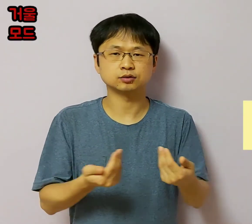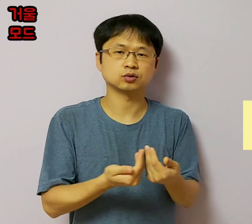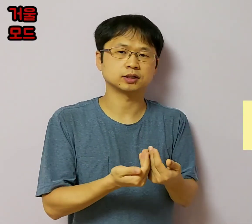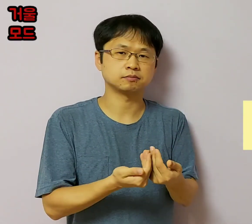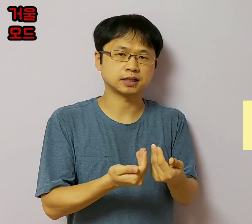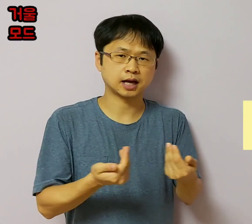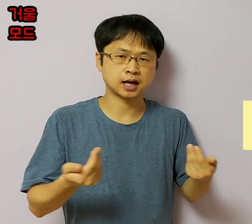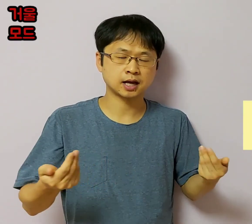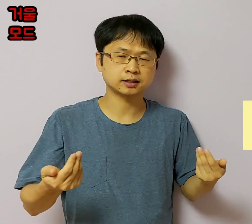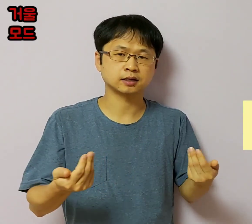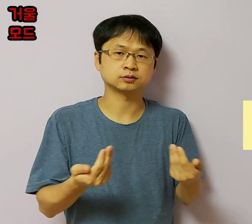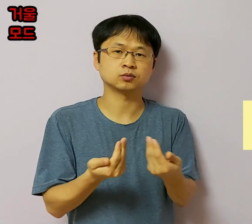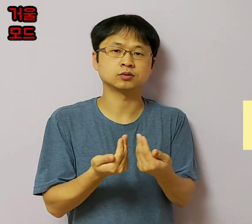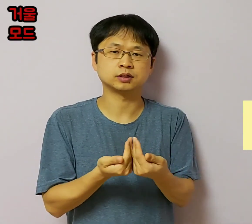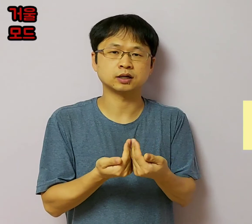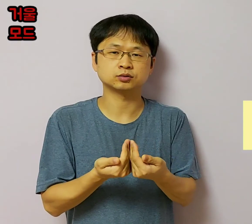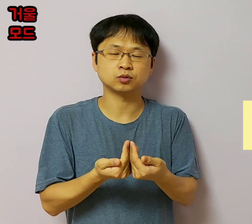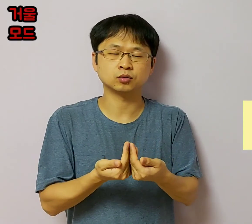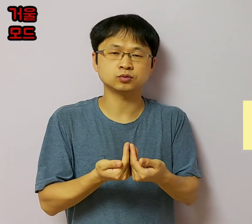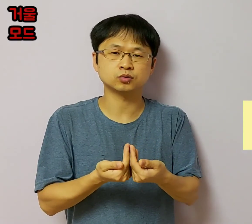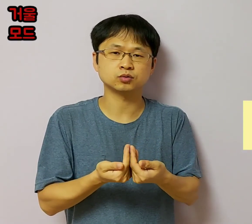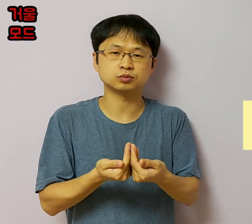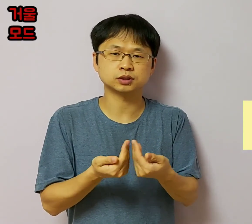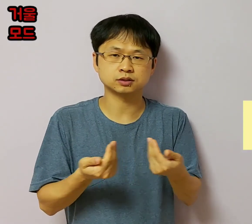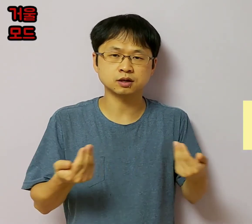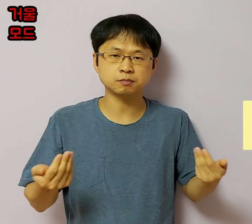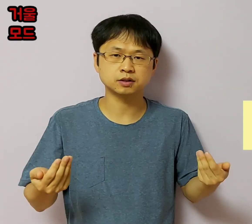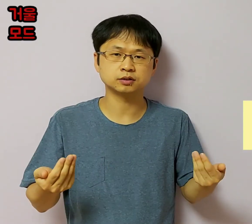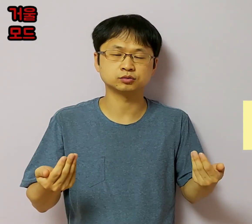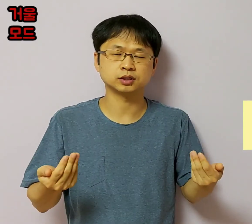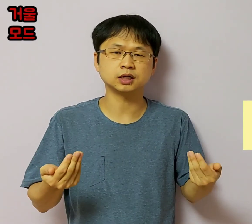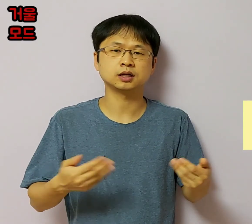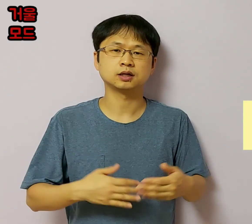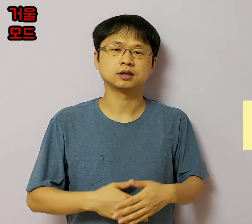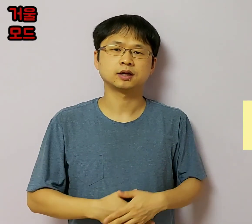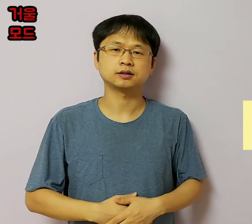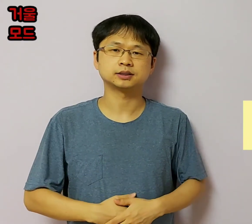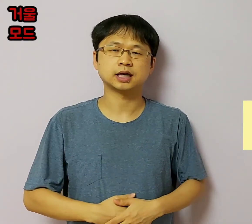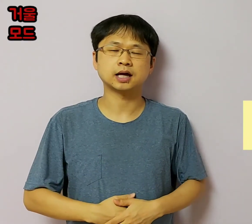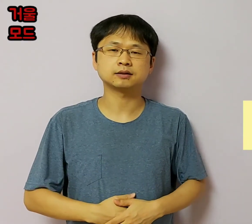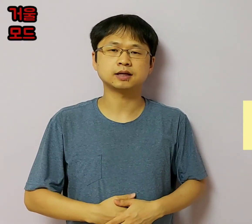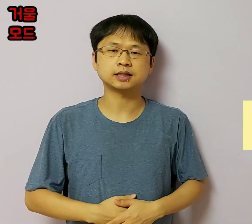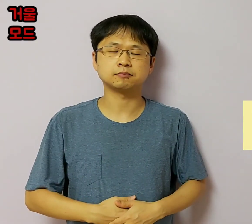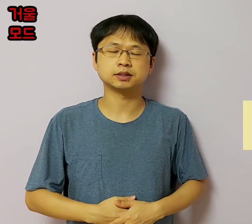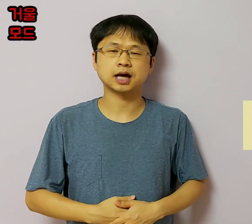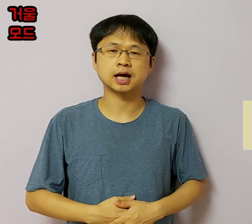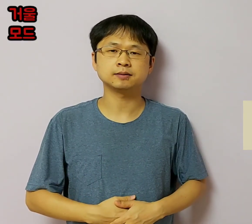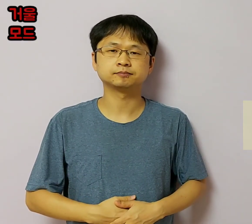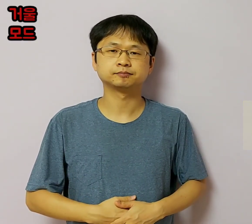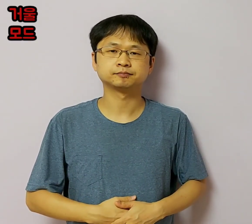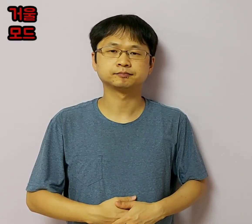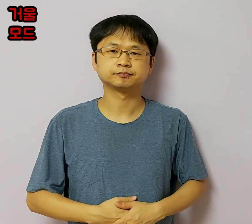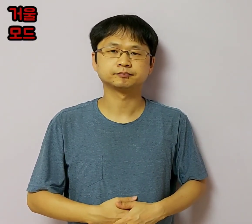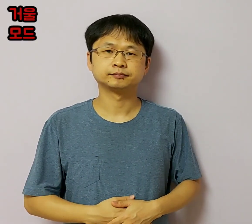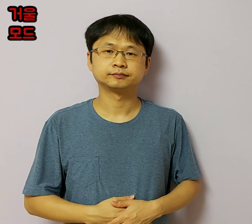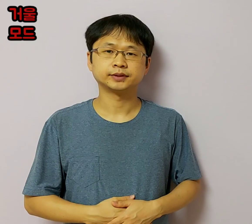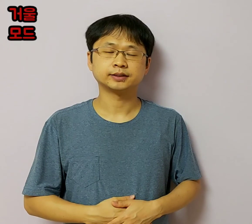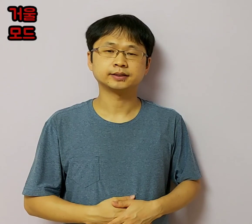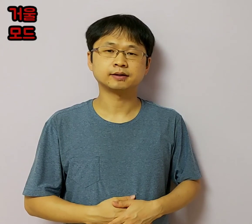수어가 됩니다. 양손 손등 붙여서 벌려주기 헤어지다 떠나다입니다. 네,